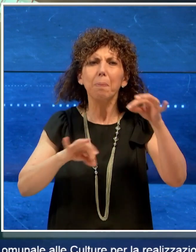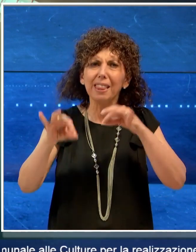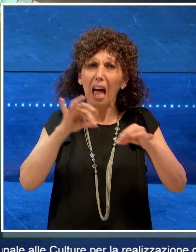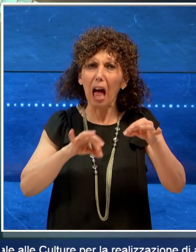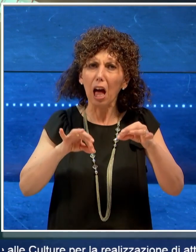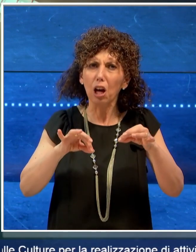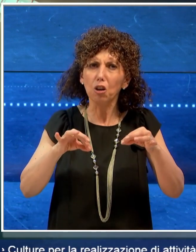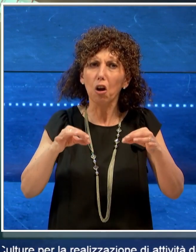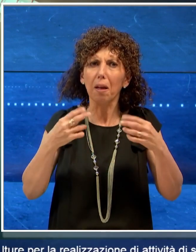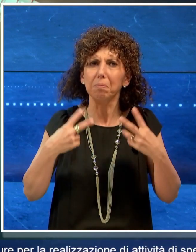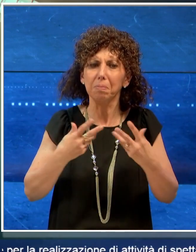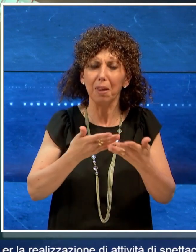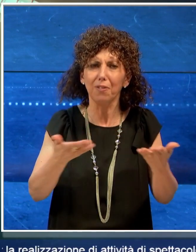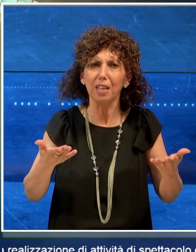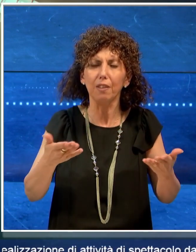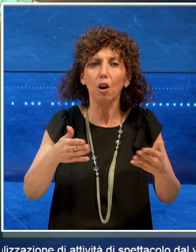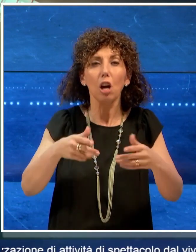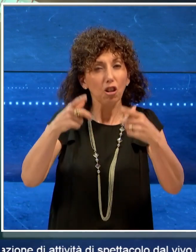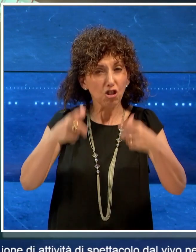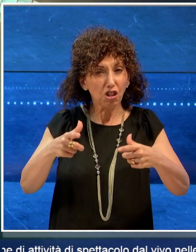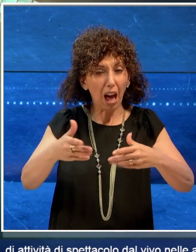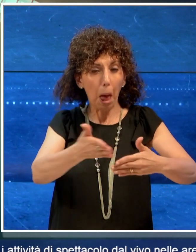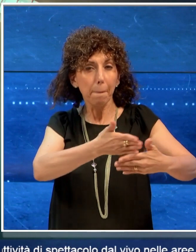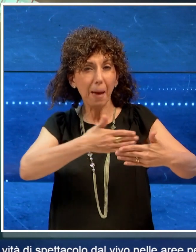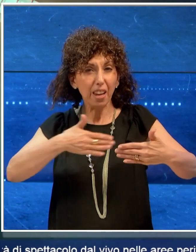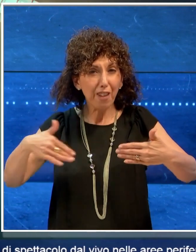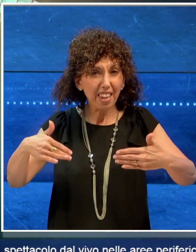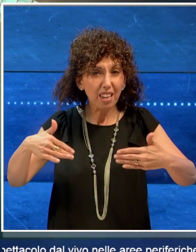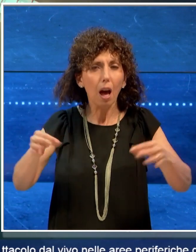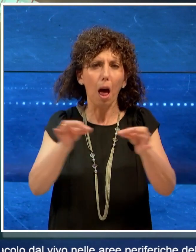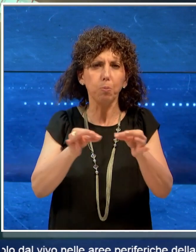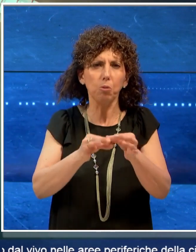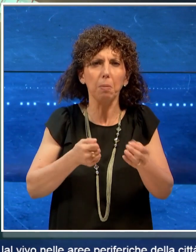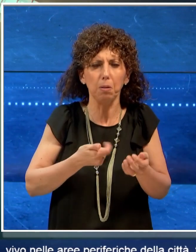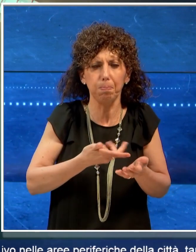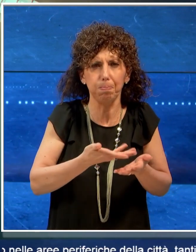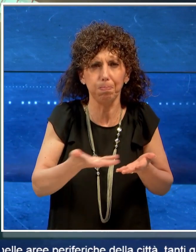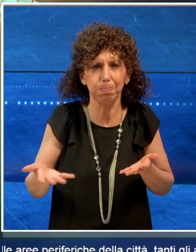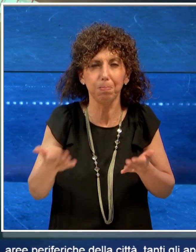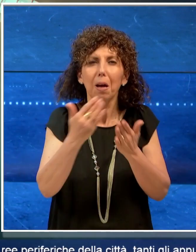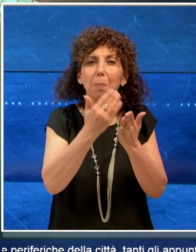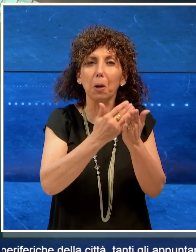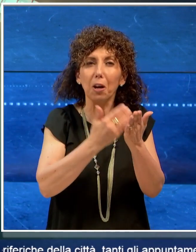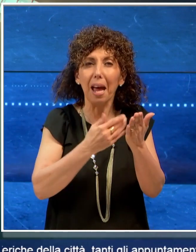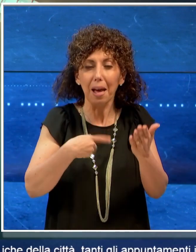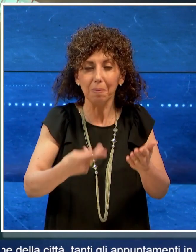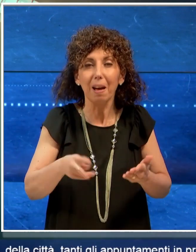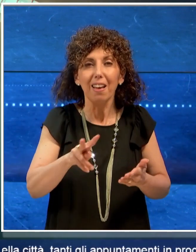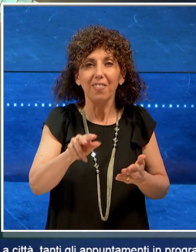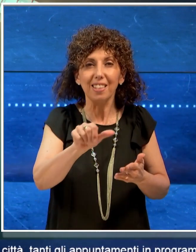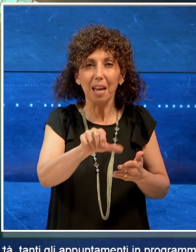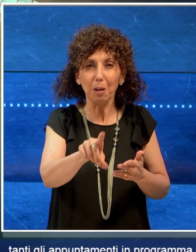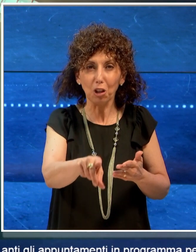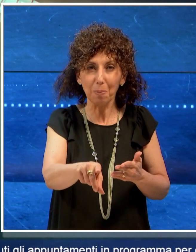vivo nelle periferie della città, tanti gli appuntamenti in programma per questo weekend e